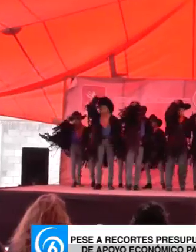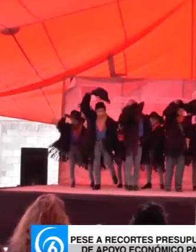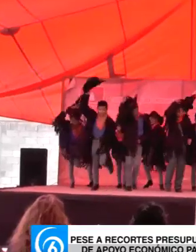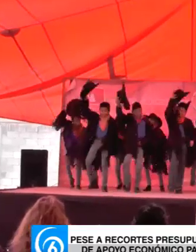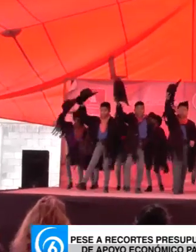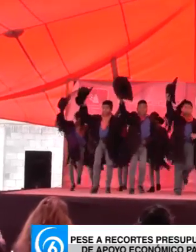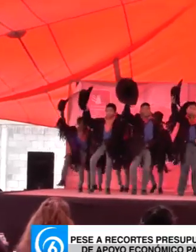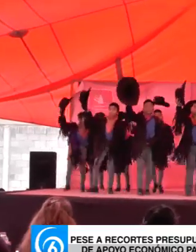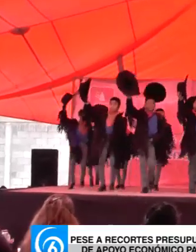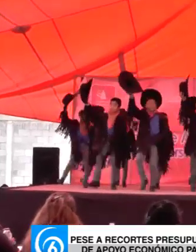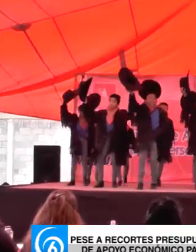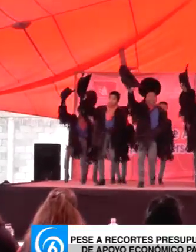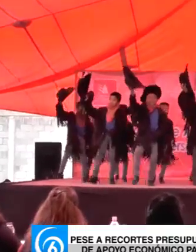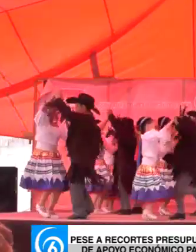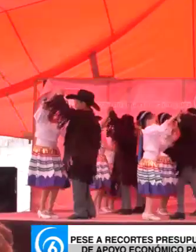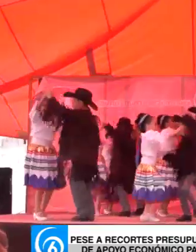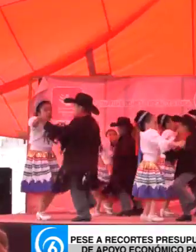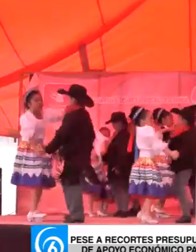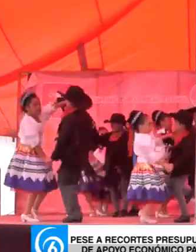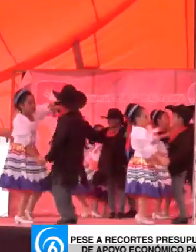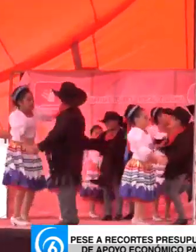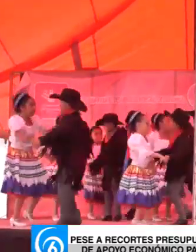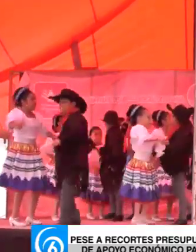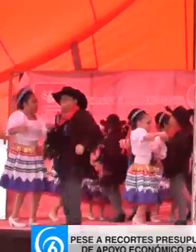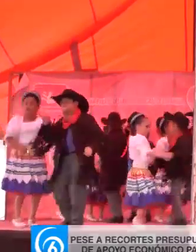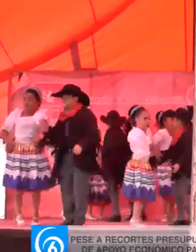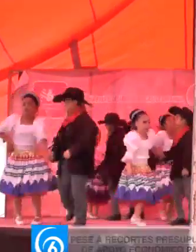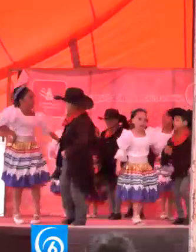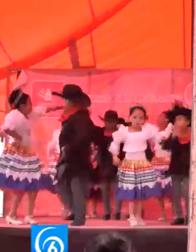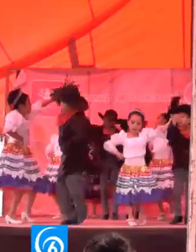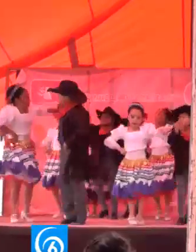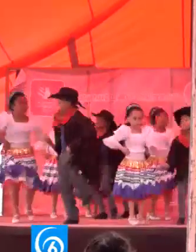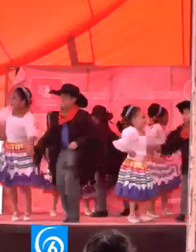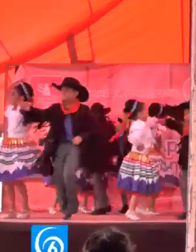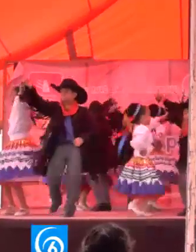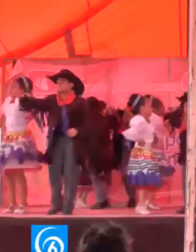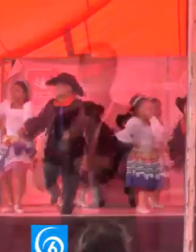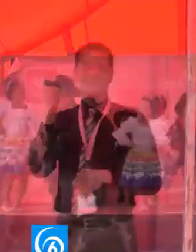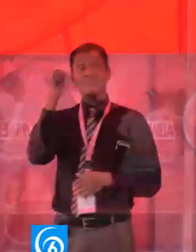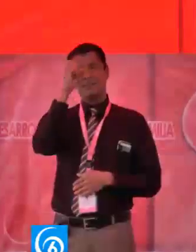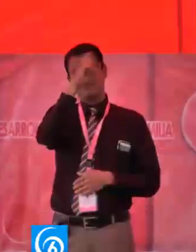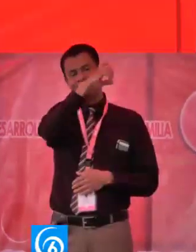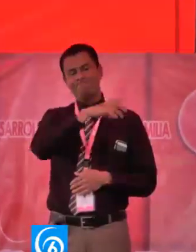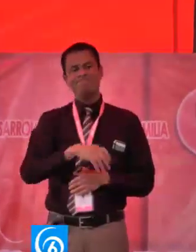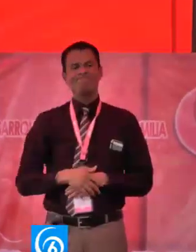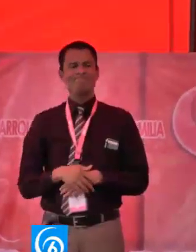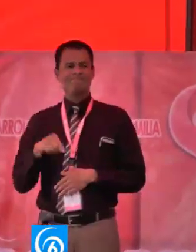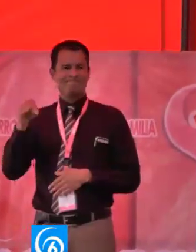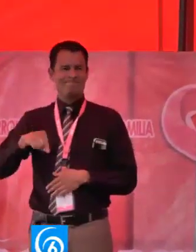recurso no alcanza sin embargo el ayuntamiento ha buscado brindar la ayuda necesaria a las personas que lo requieren